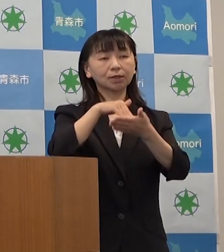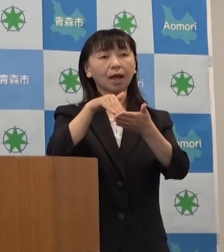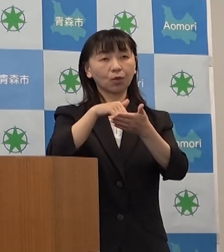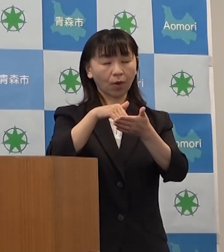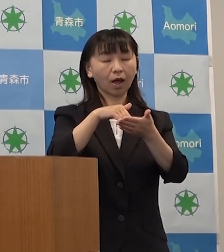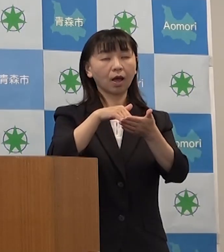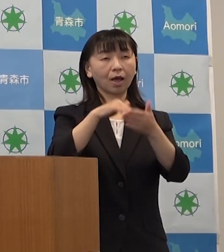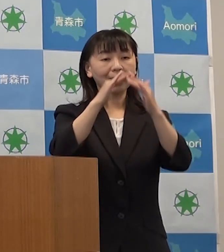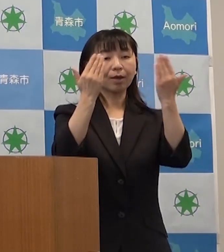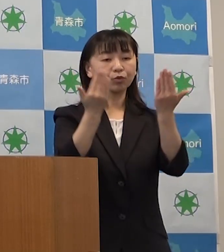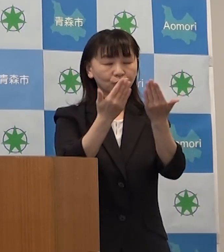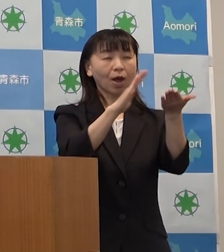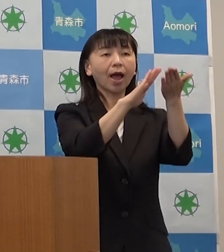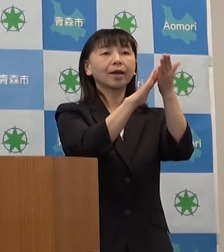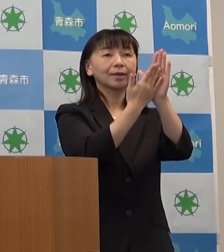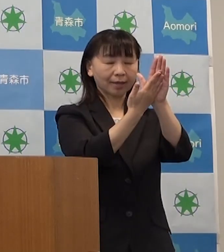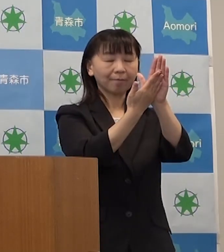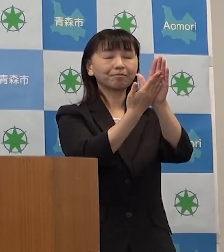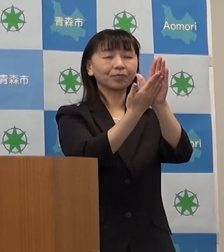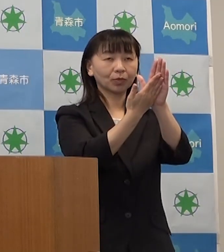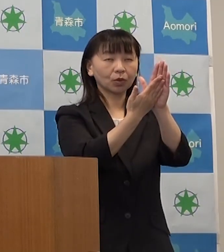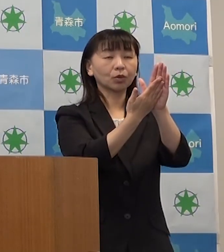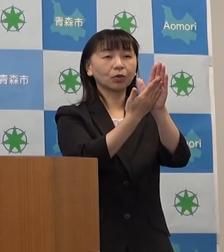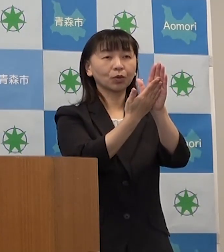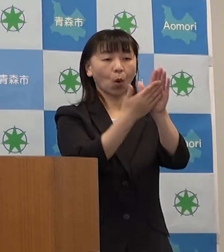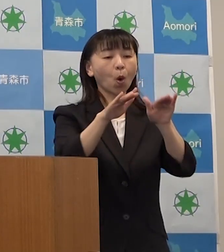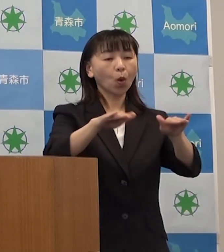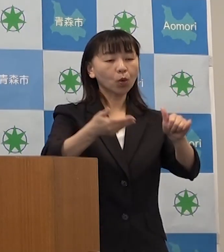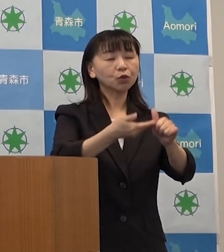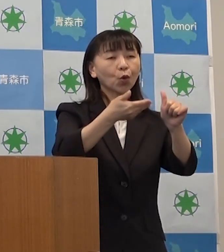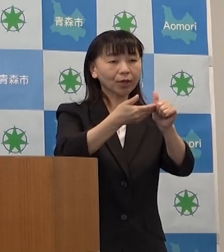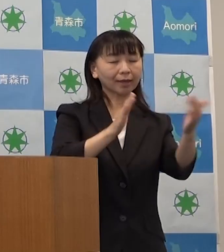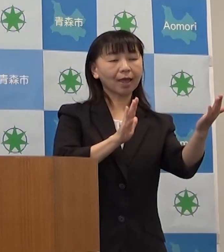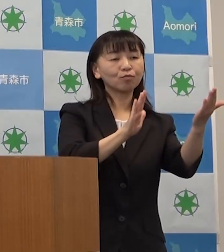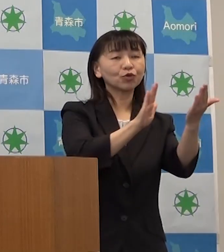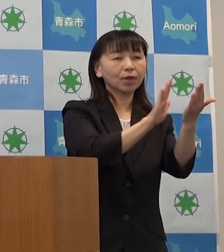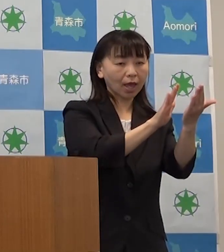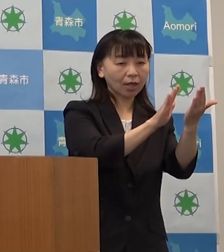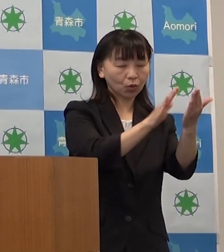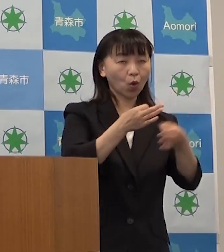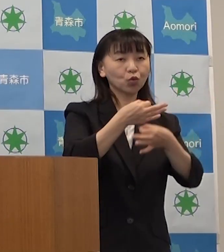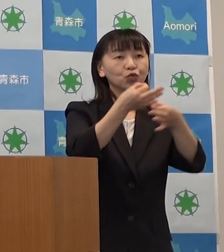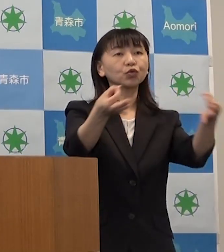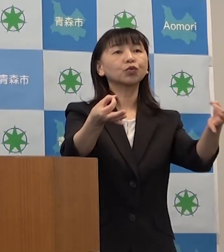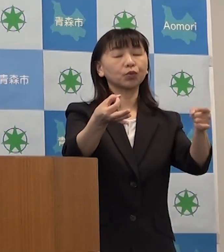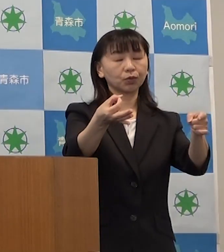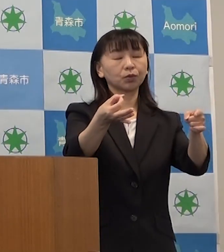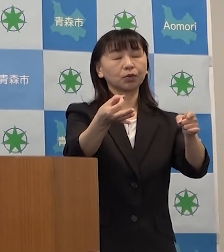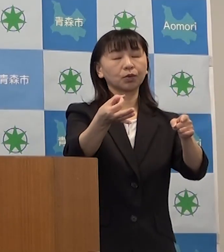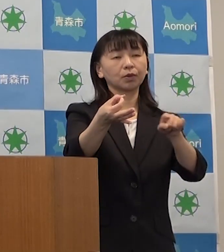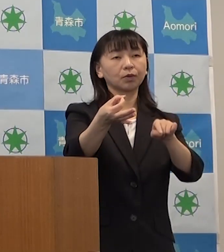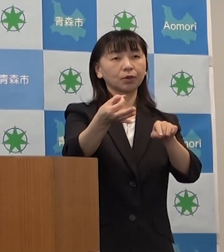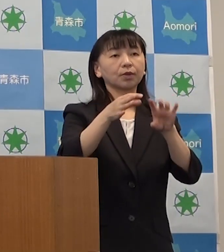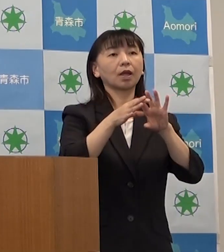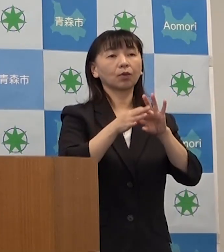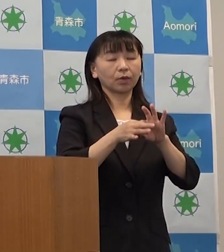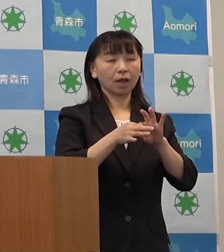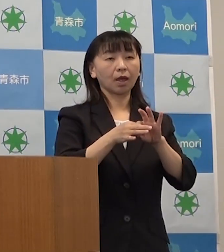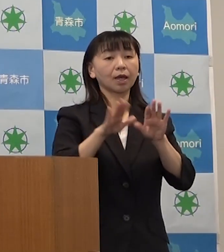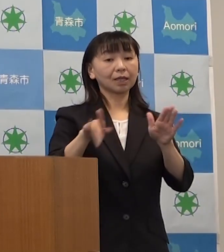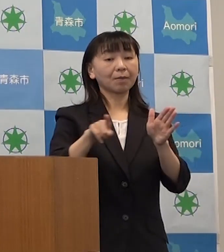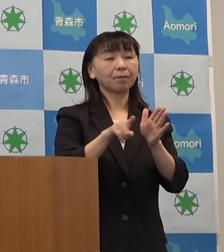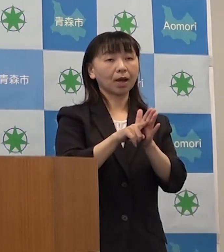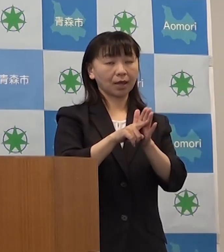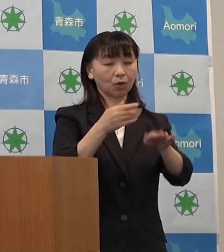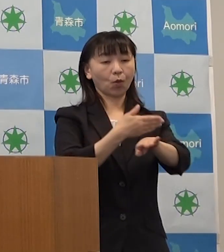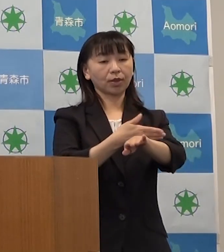県 の子育て向けの補助金という給付ということでありまして、そういう意味では、今まで